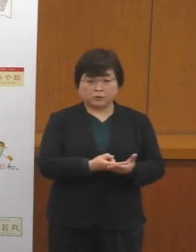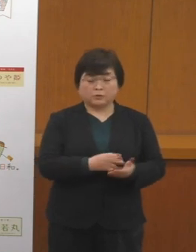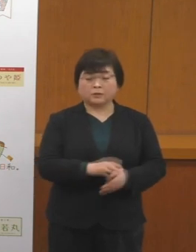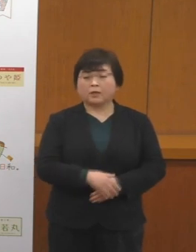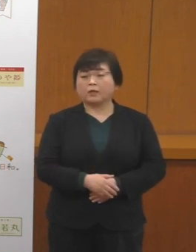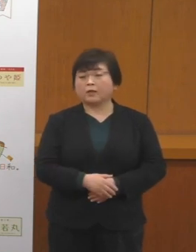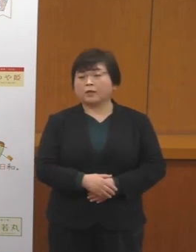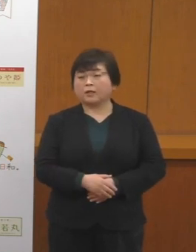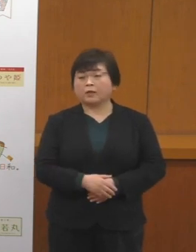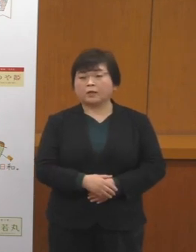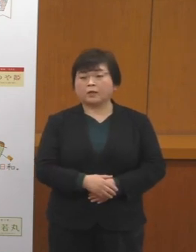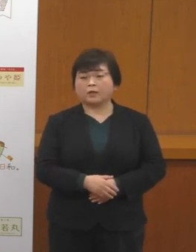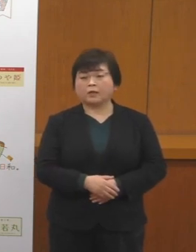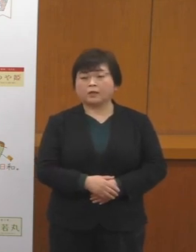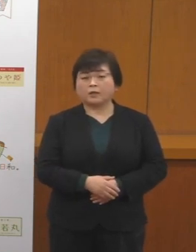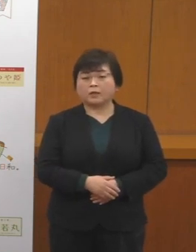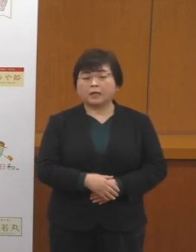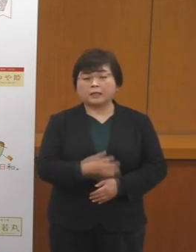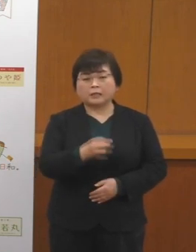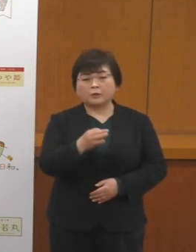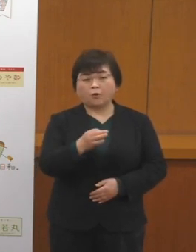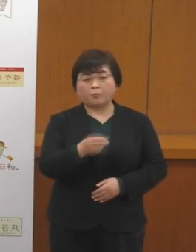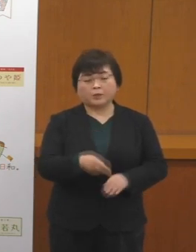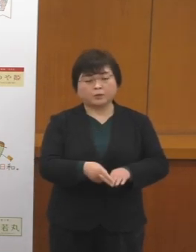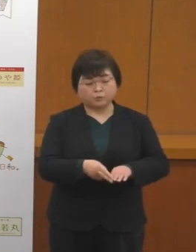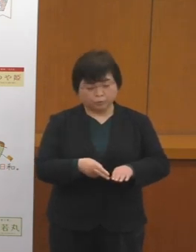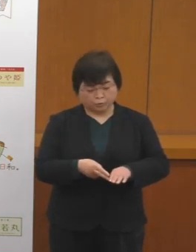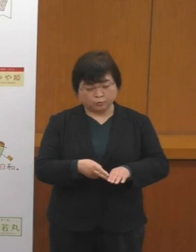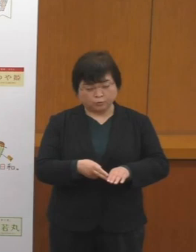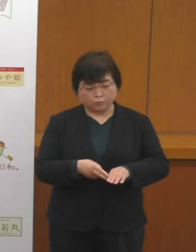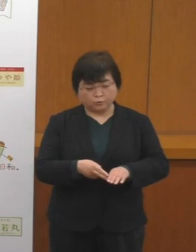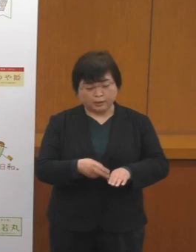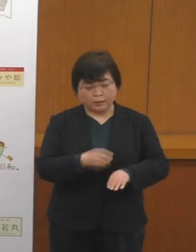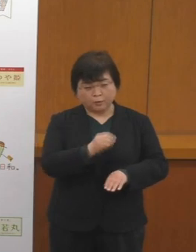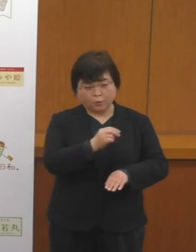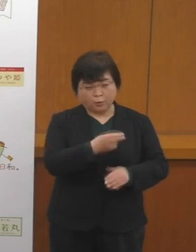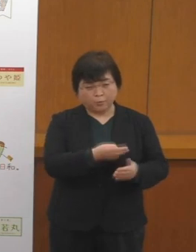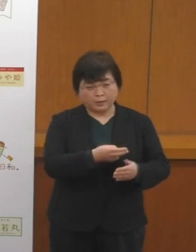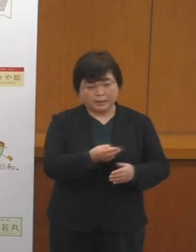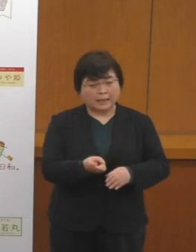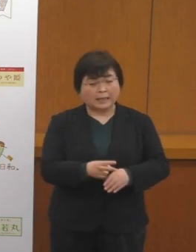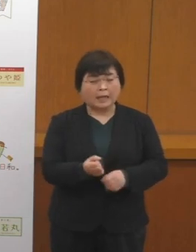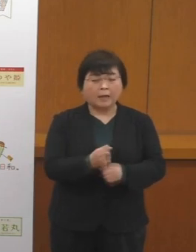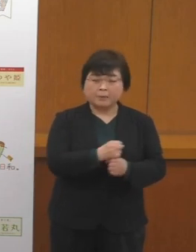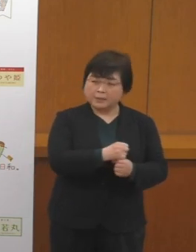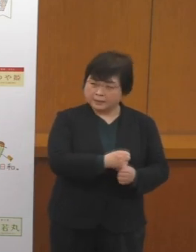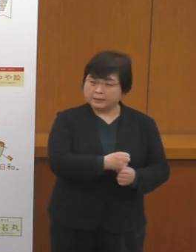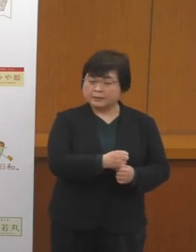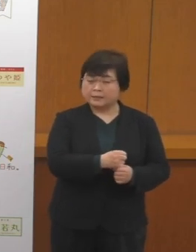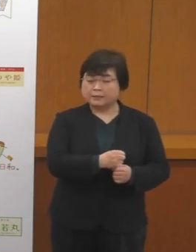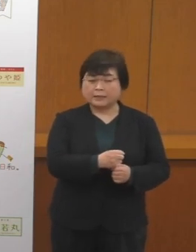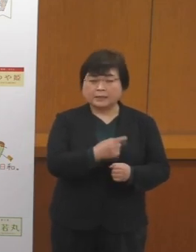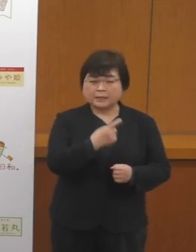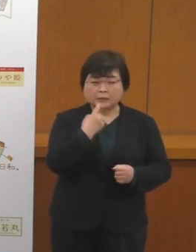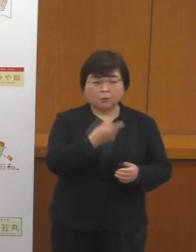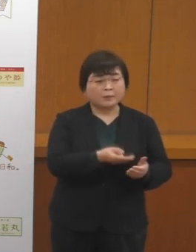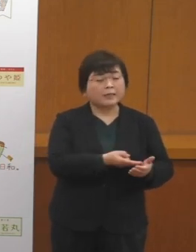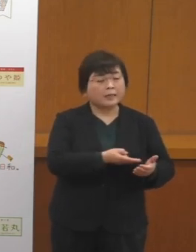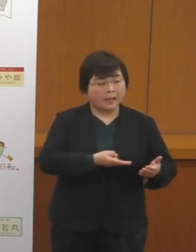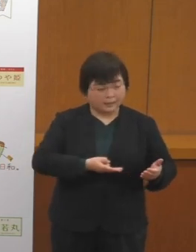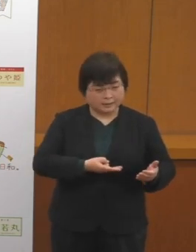て金曜日に手術そして土曜日にはリハビリ日曜日